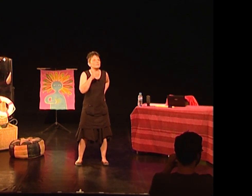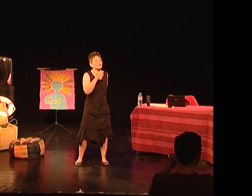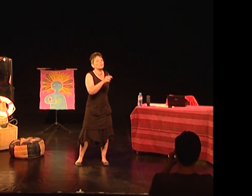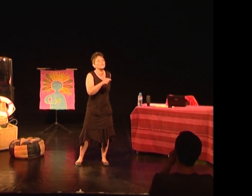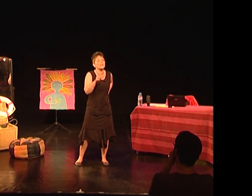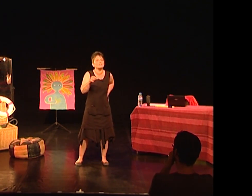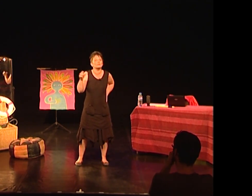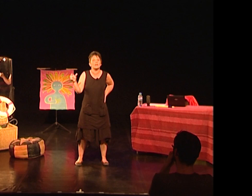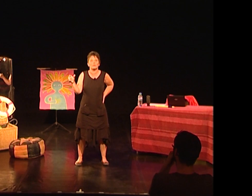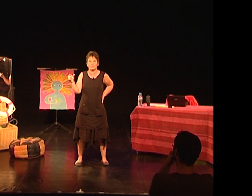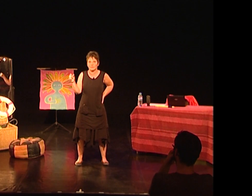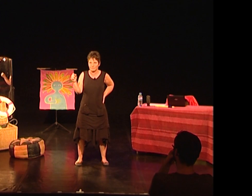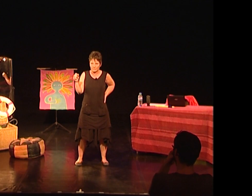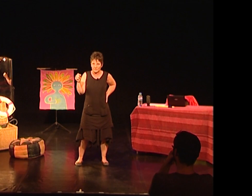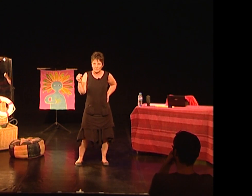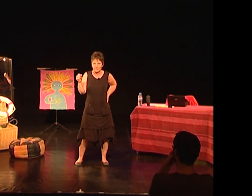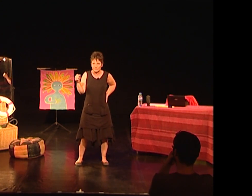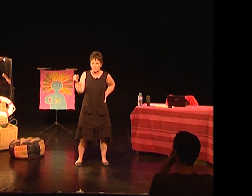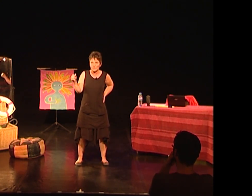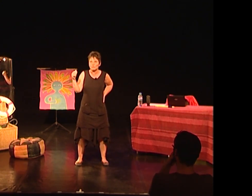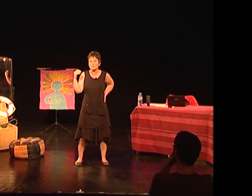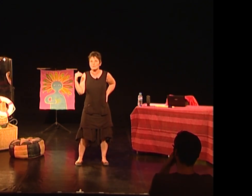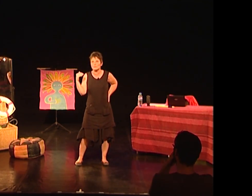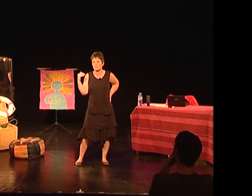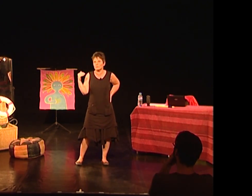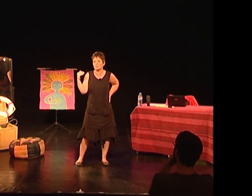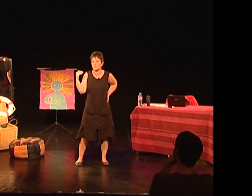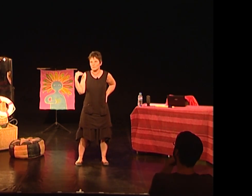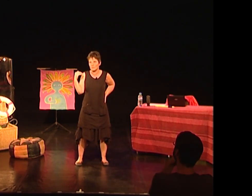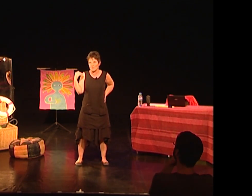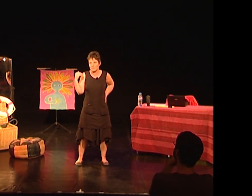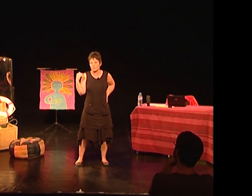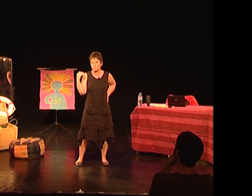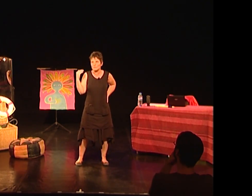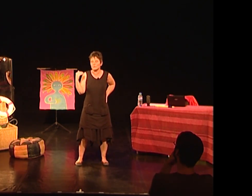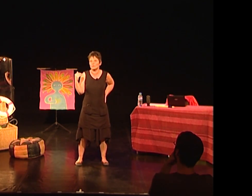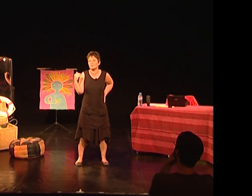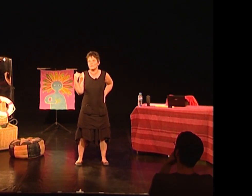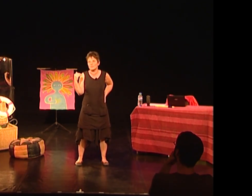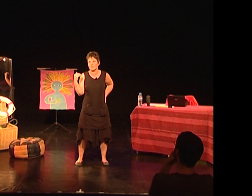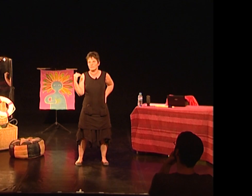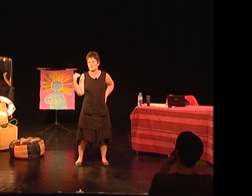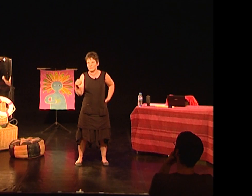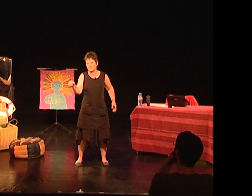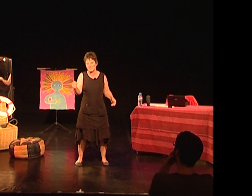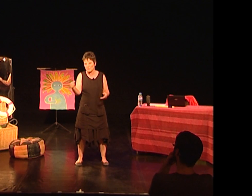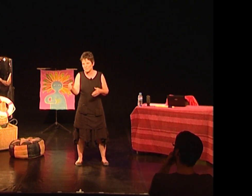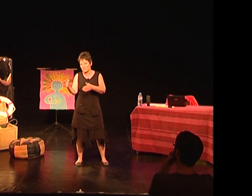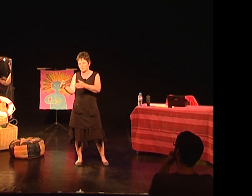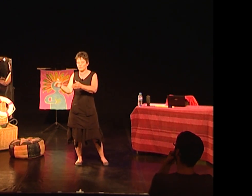dire employé à la vie scolaire, en fait. C'est pour les semi-vieux. Les semi-vieux qui sont au chômage, ça fait pas bien les chiffres du